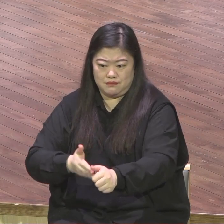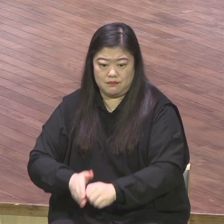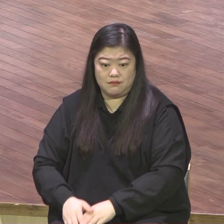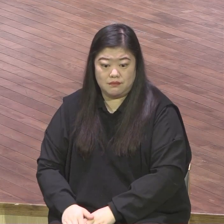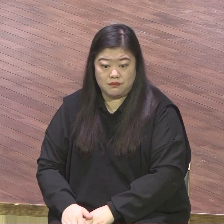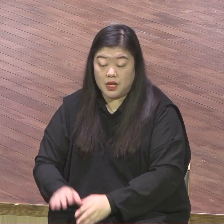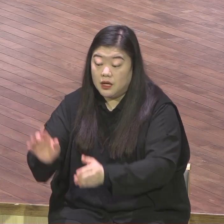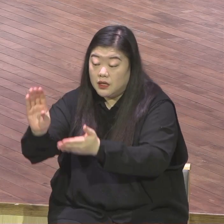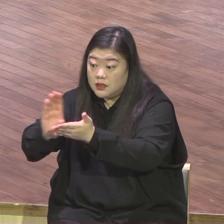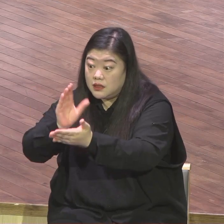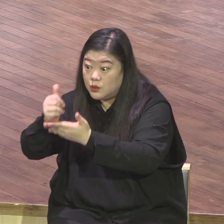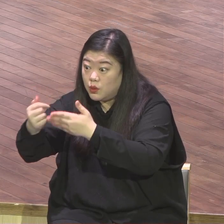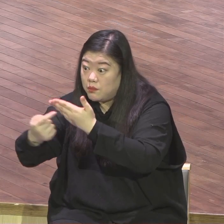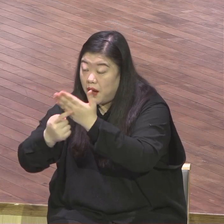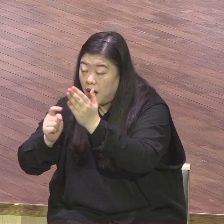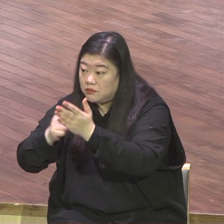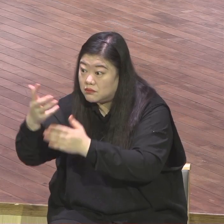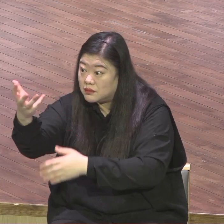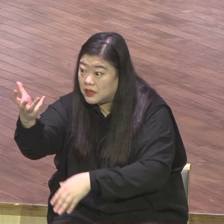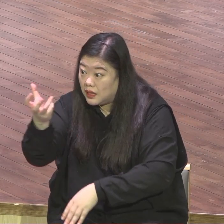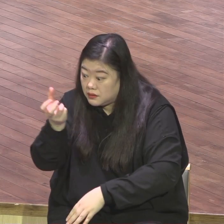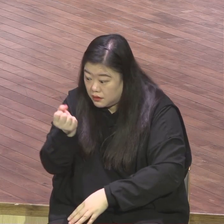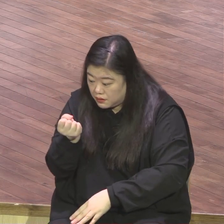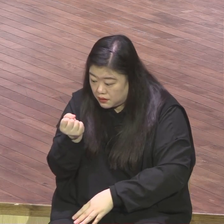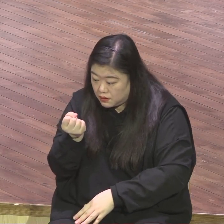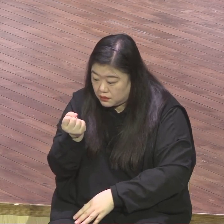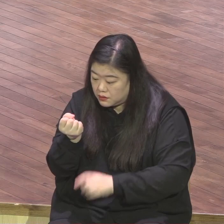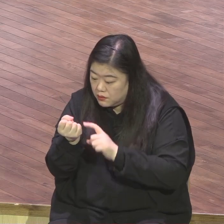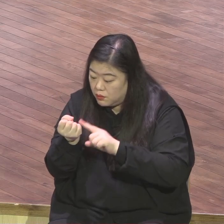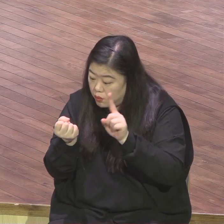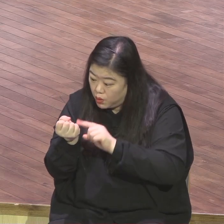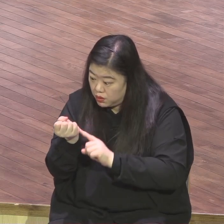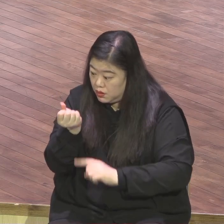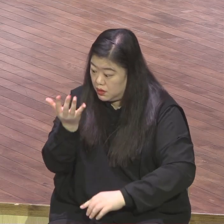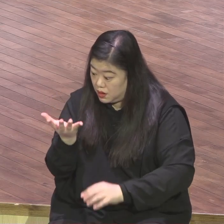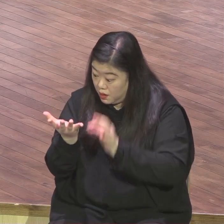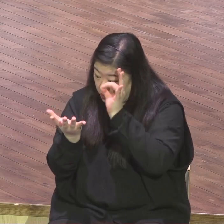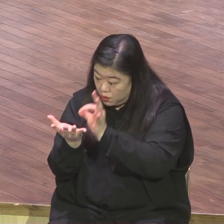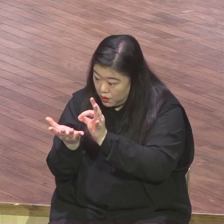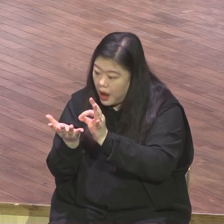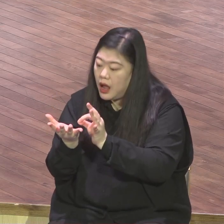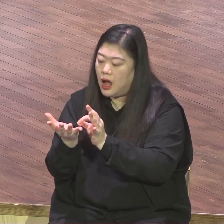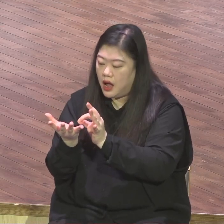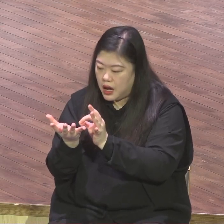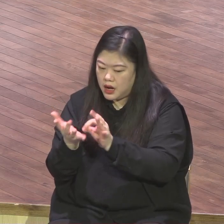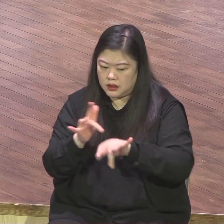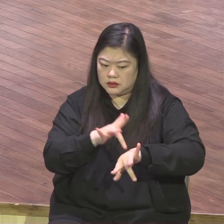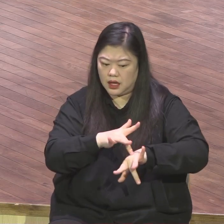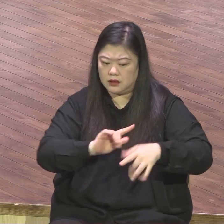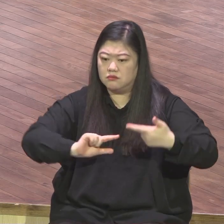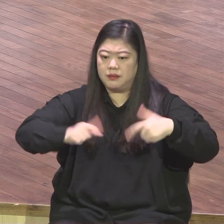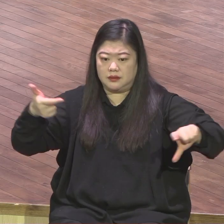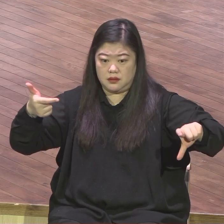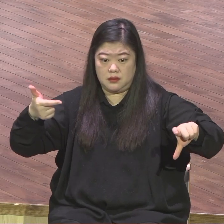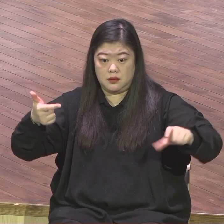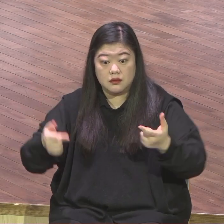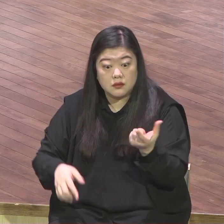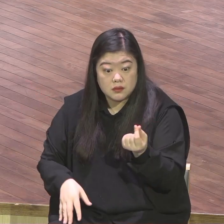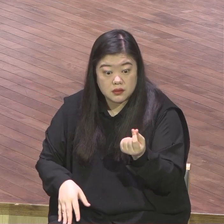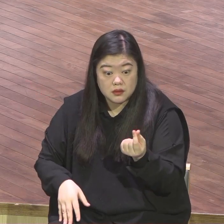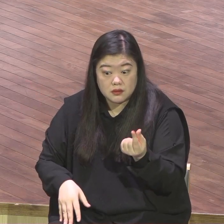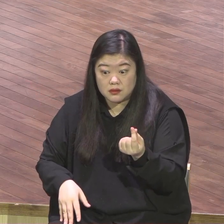돼요? 그 마음이 중요하거든요. 그리스도 예수의 마음이냐 사단의 마음이냐 둘 중에 하나거든요.